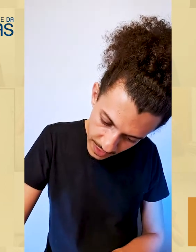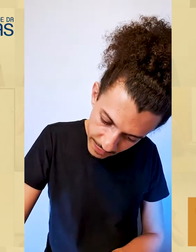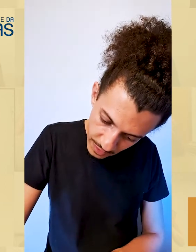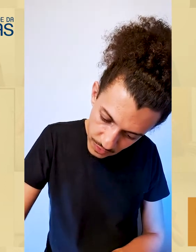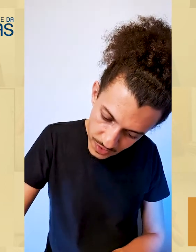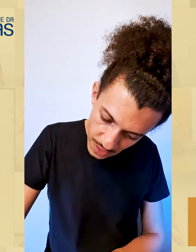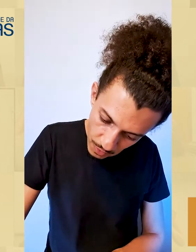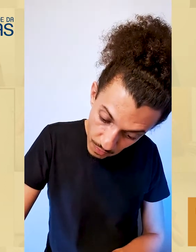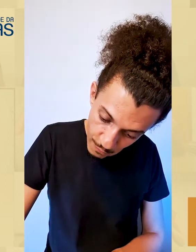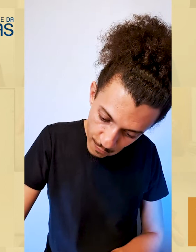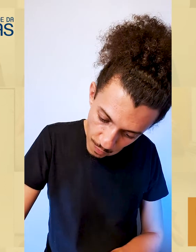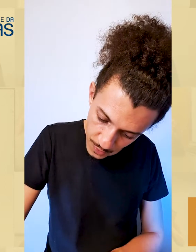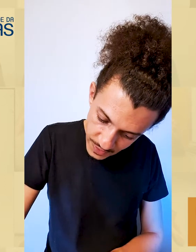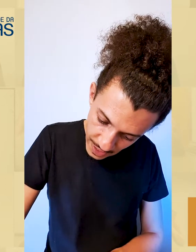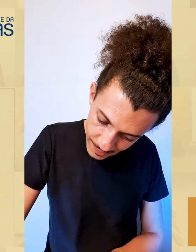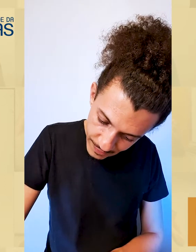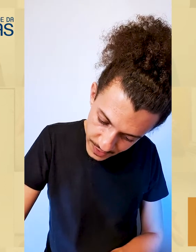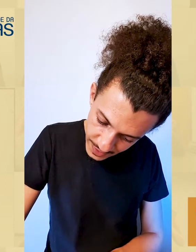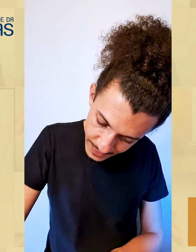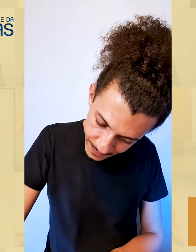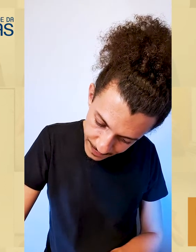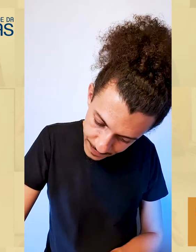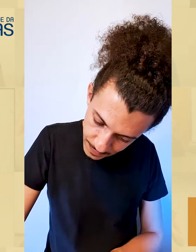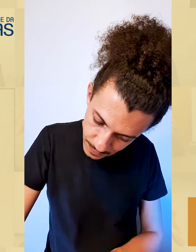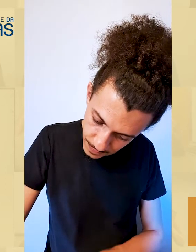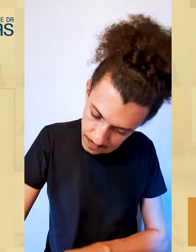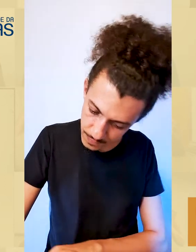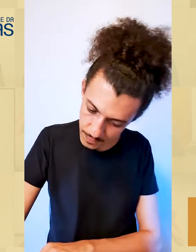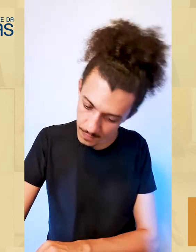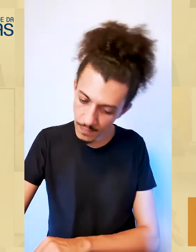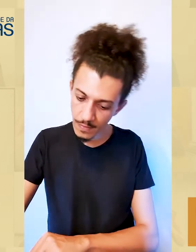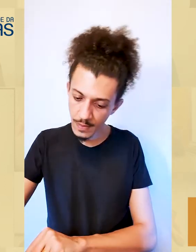Estou escrevendo aqui o sinal, vou mostrar para vocês.